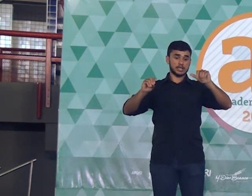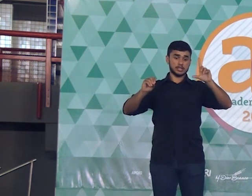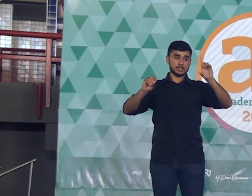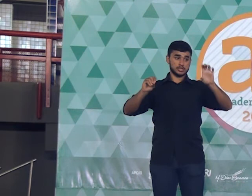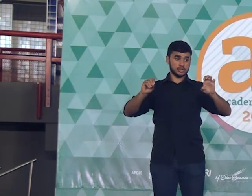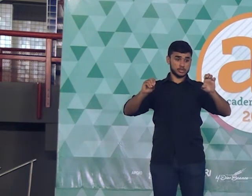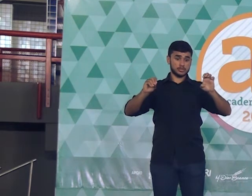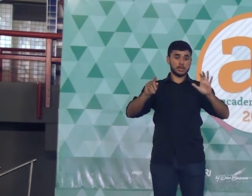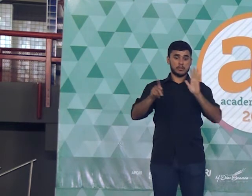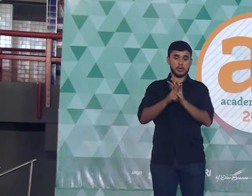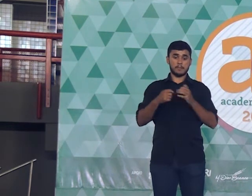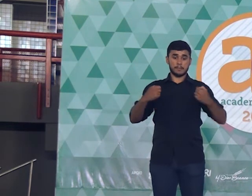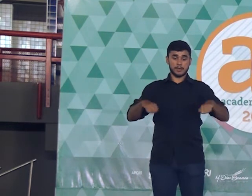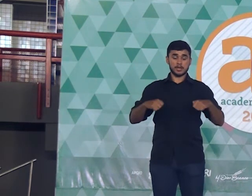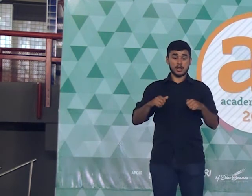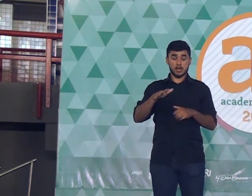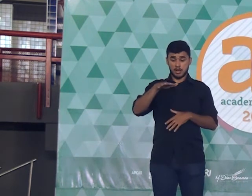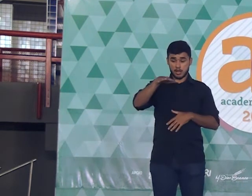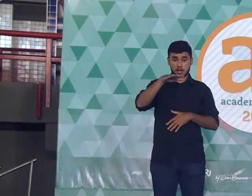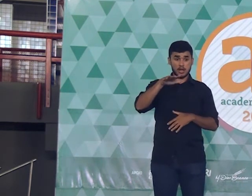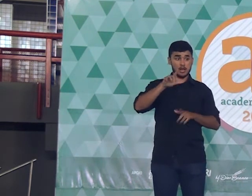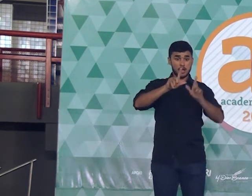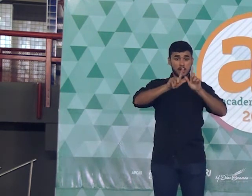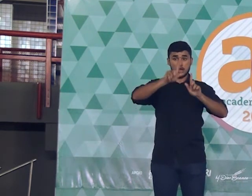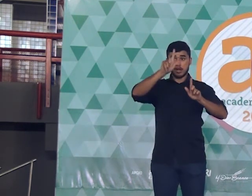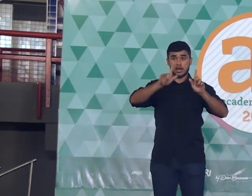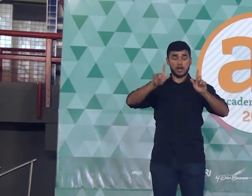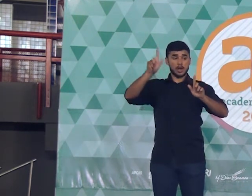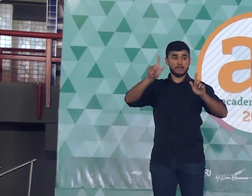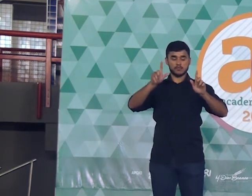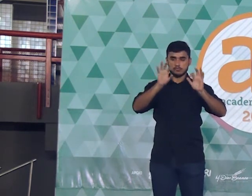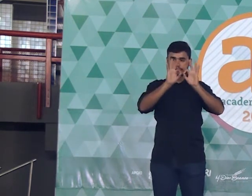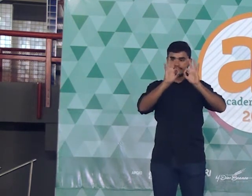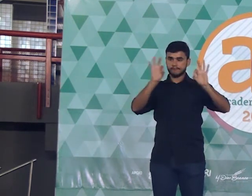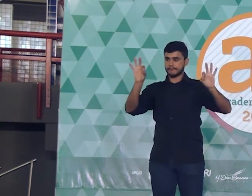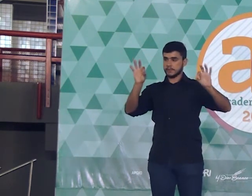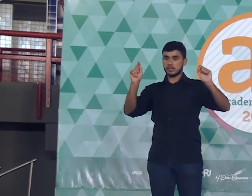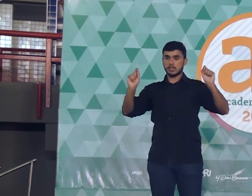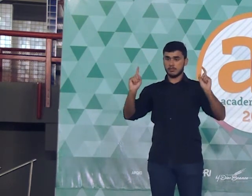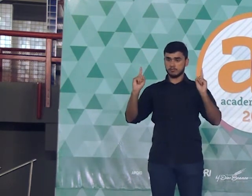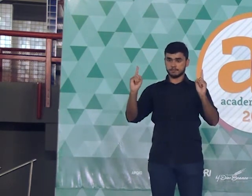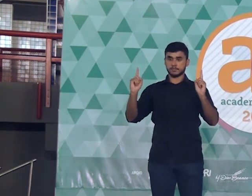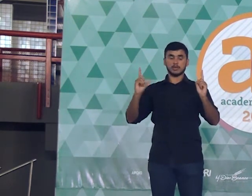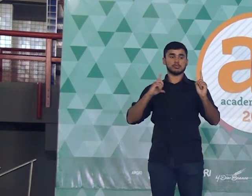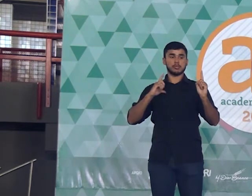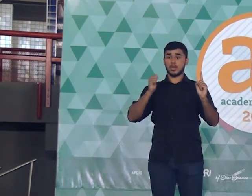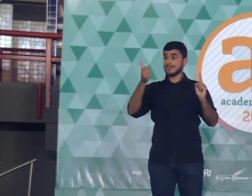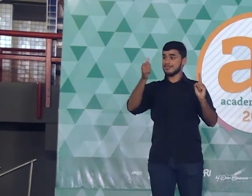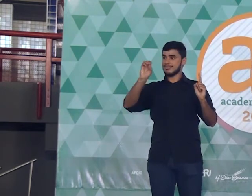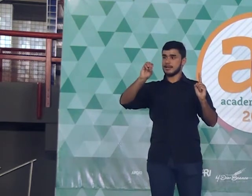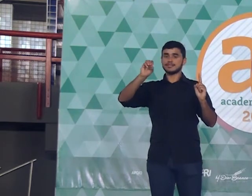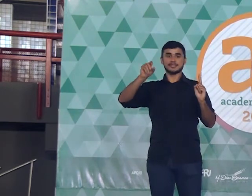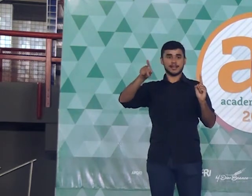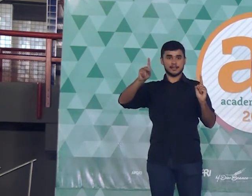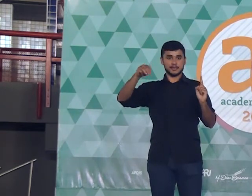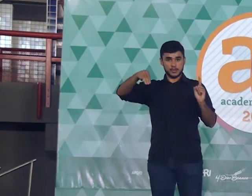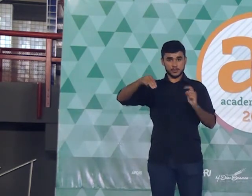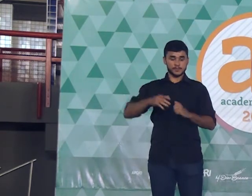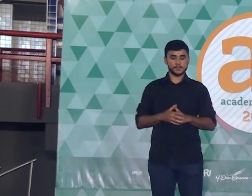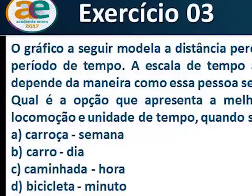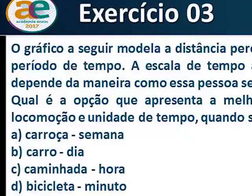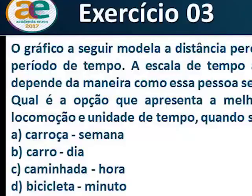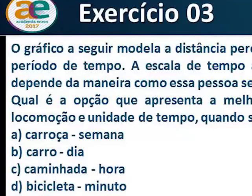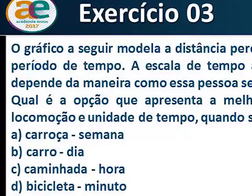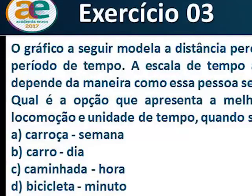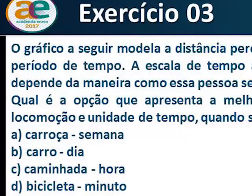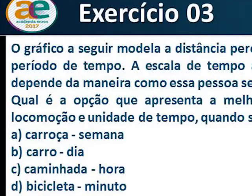deslocamento em função do tempo, a área me dá a distância percorrida. Vamos então para a nossa questão. Observa aí o